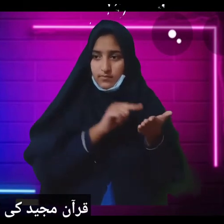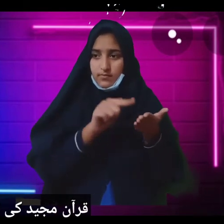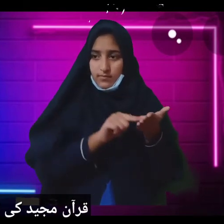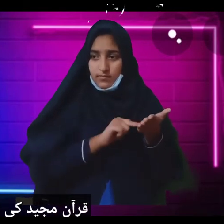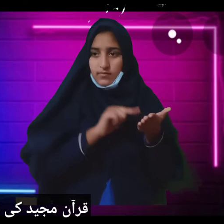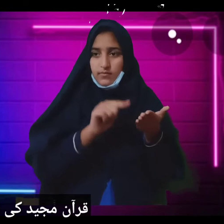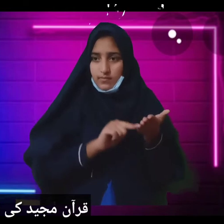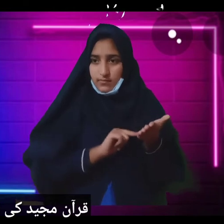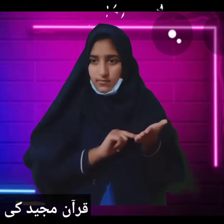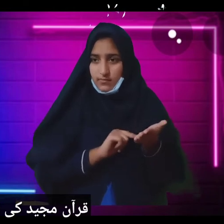तिलावत